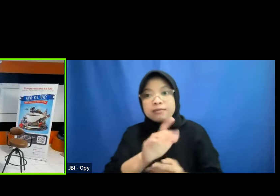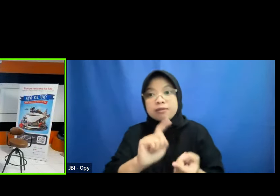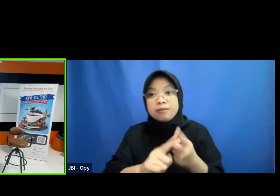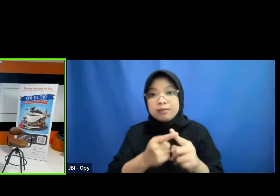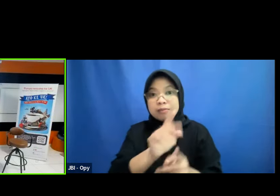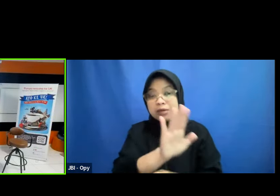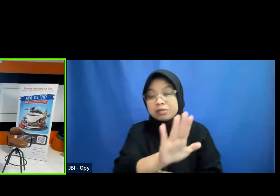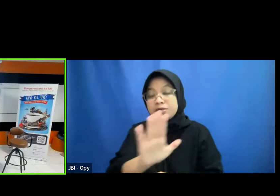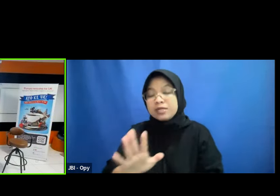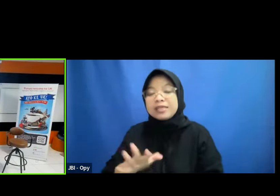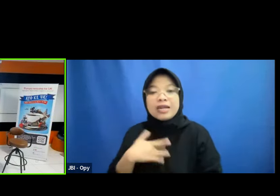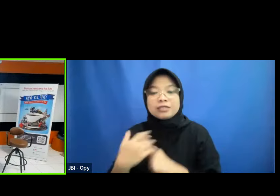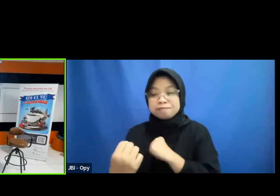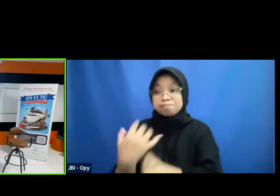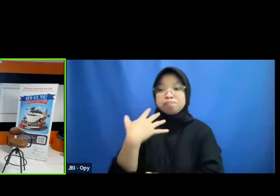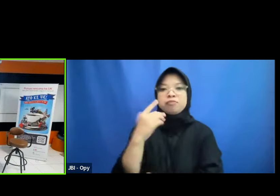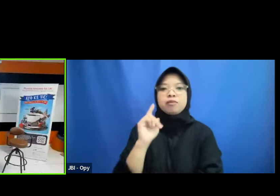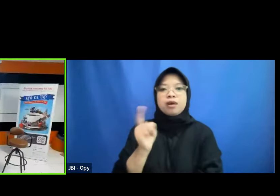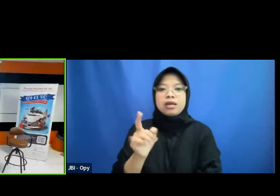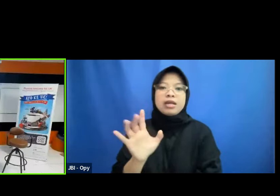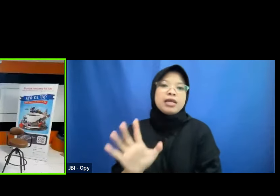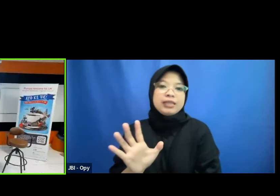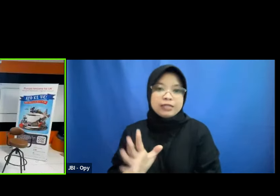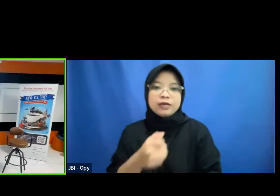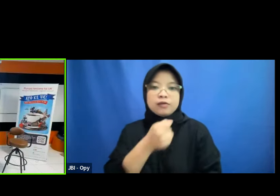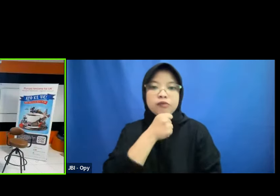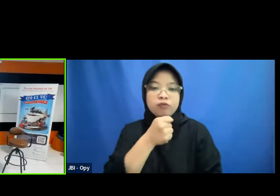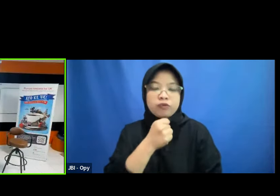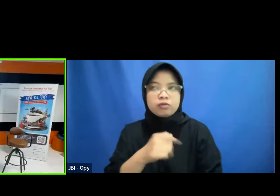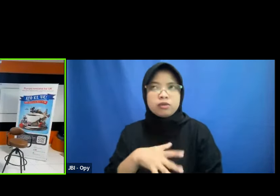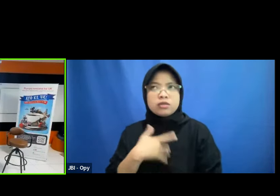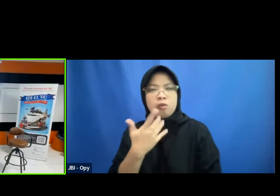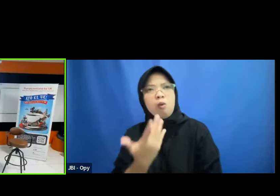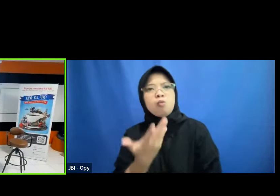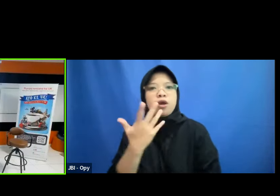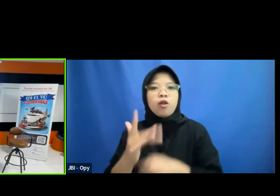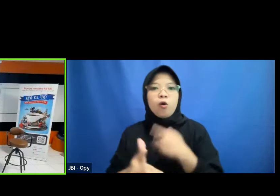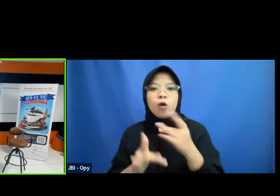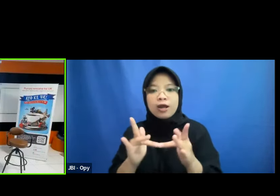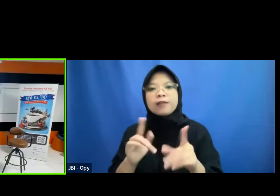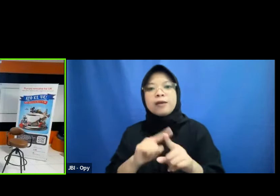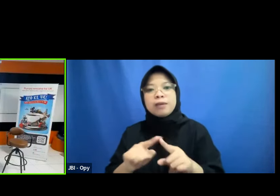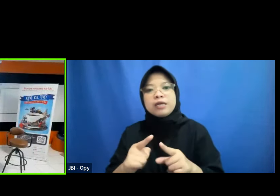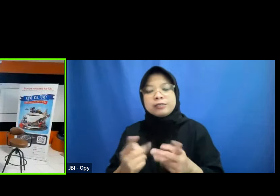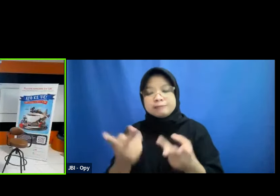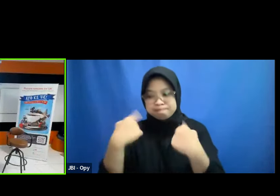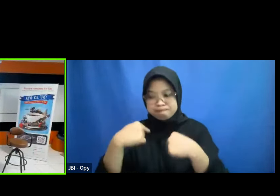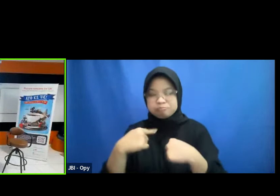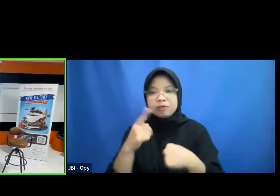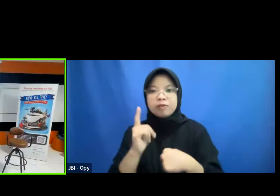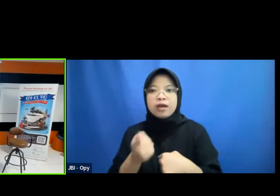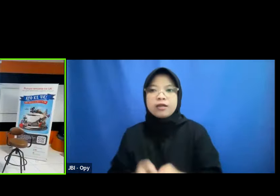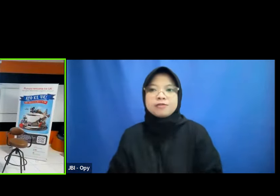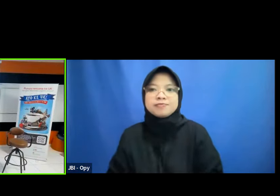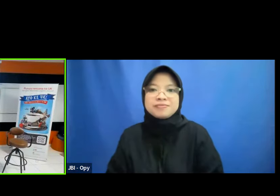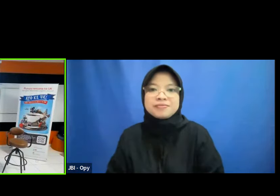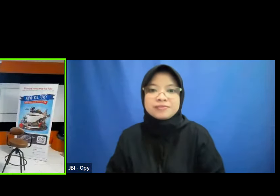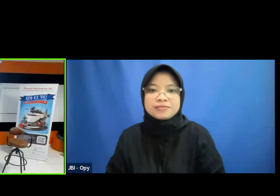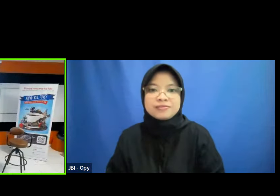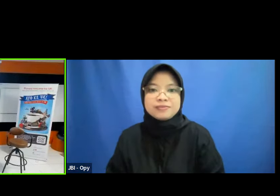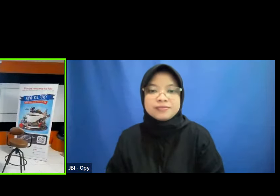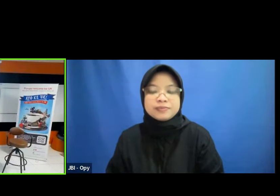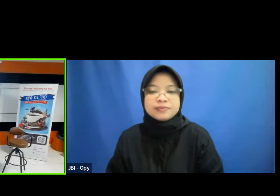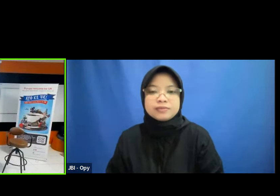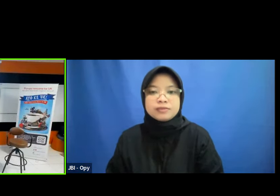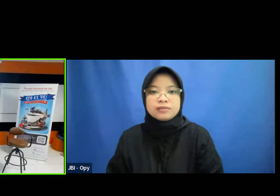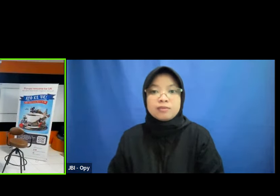nanti akan terasa juga kok sampai ke interviewernya meskipun online ya tapi pasti energinya tuh nyampai Oke e